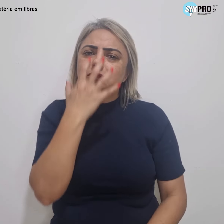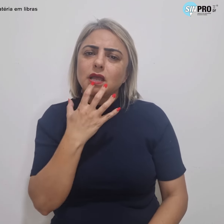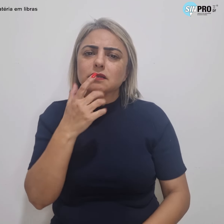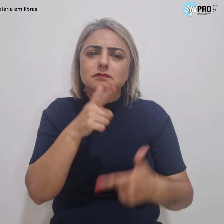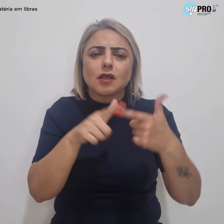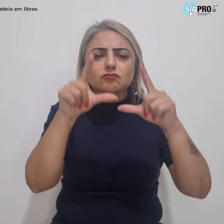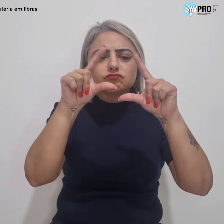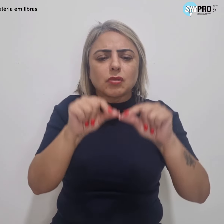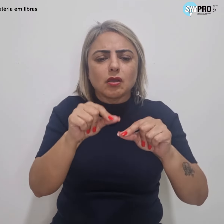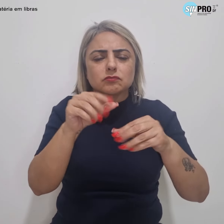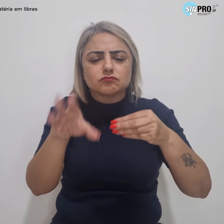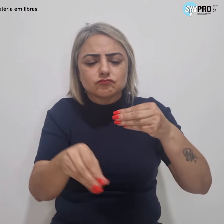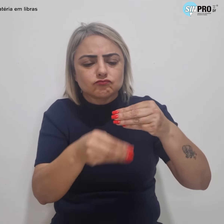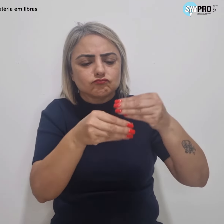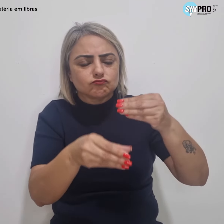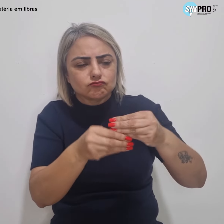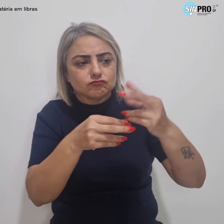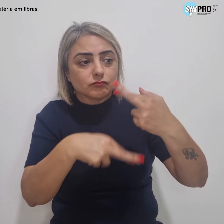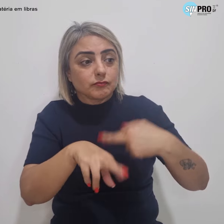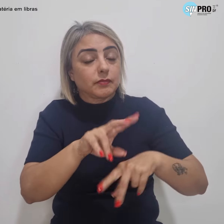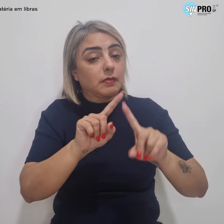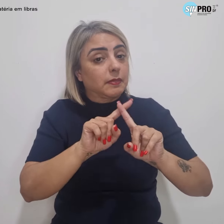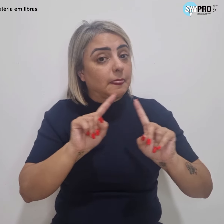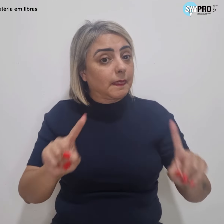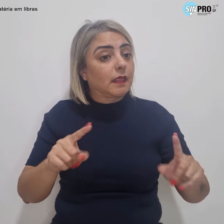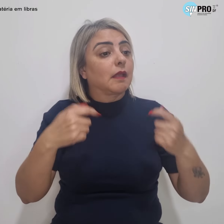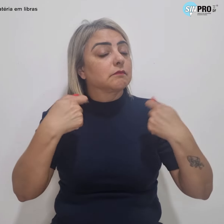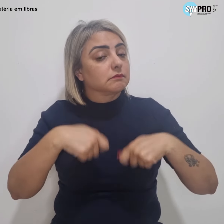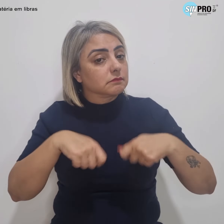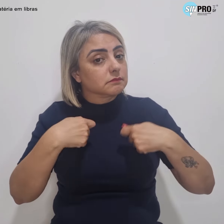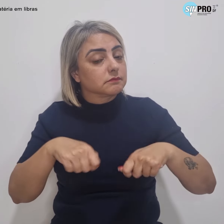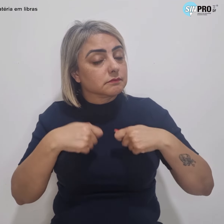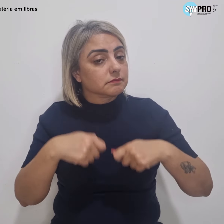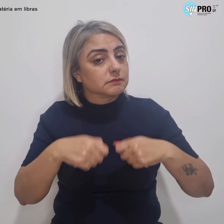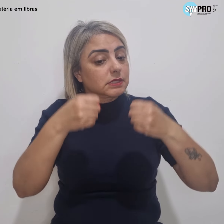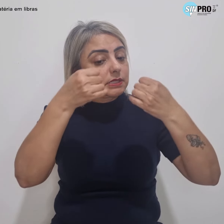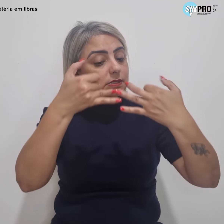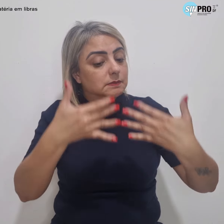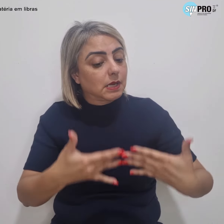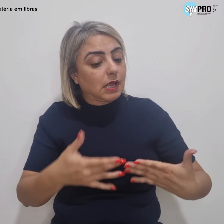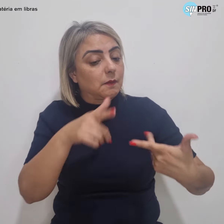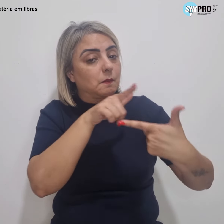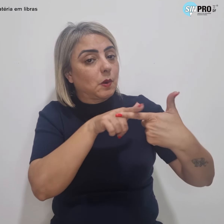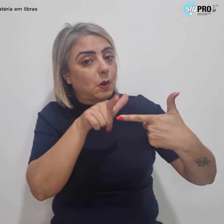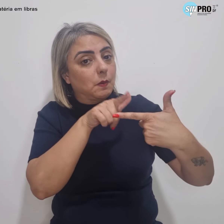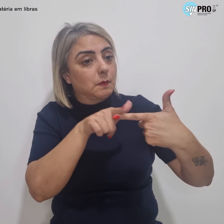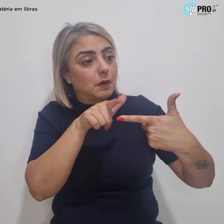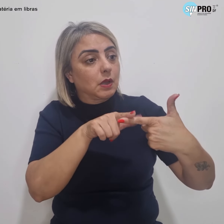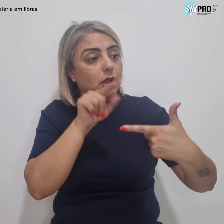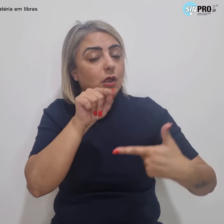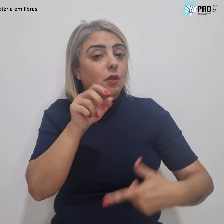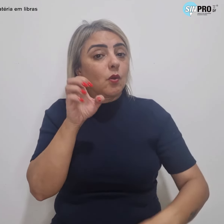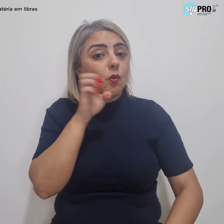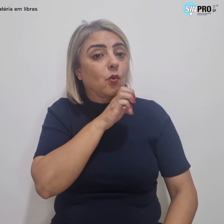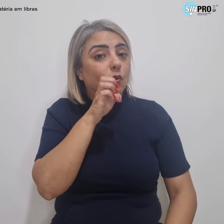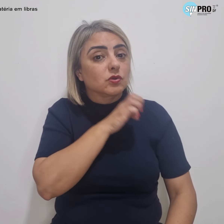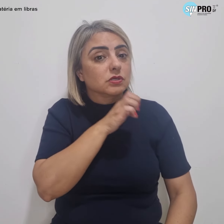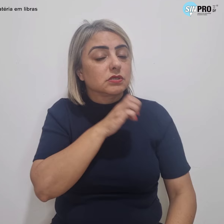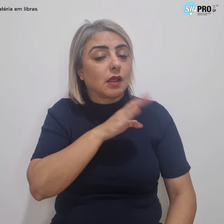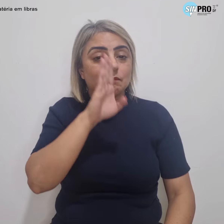recomposição. Mas é preciso colocar esse problema como urgente e prioritário